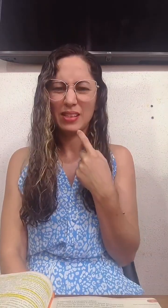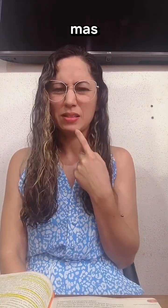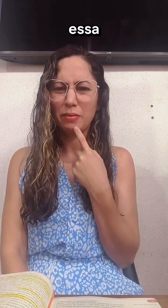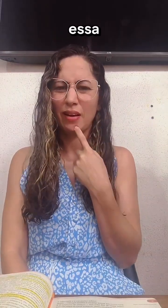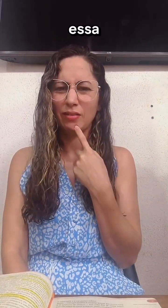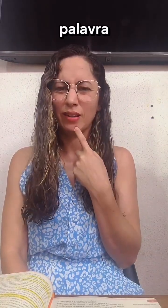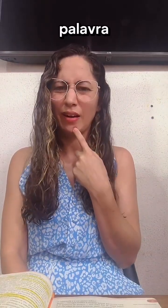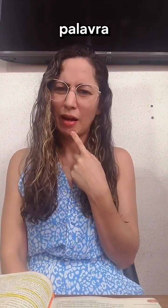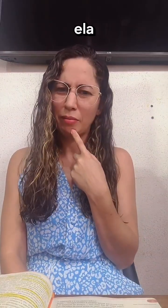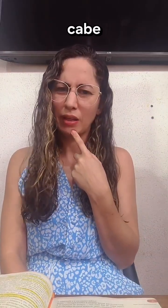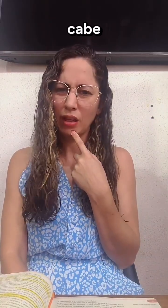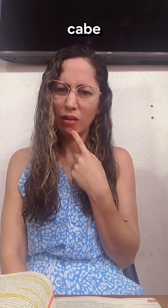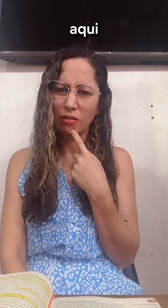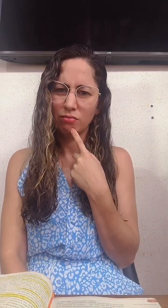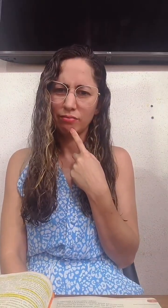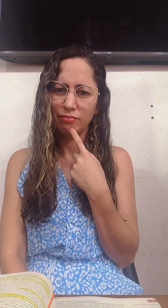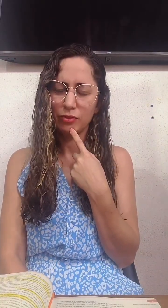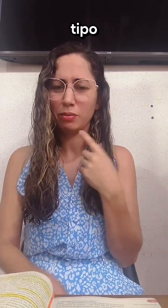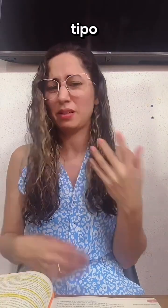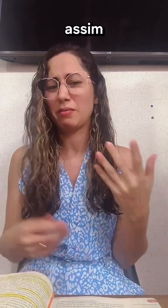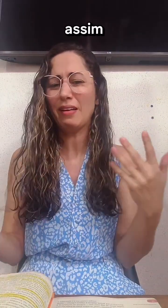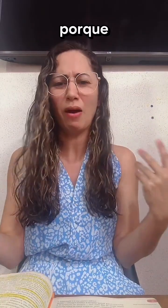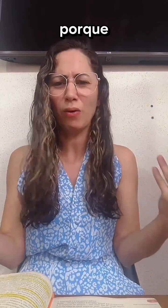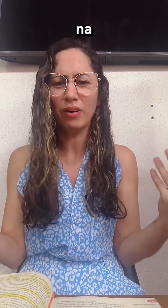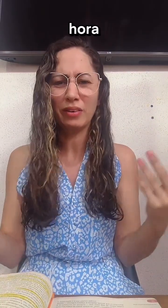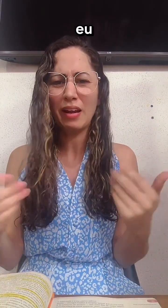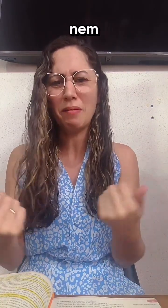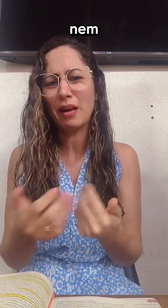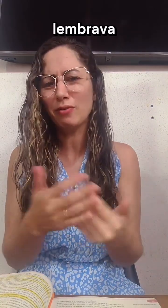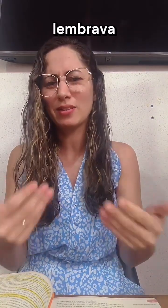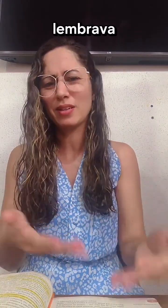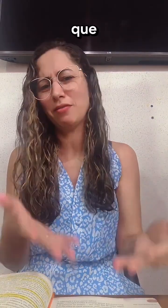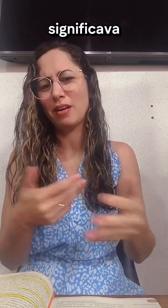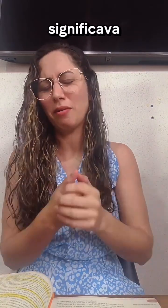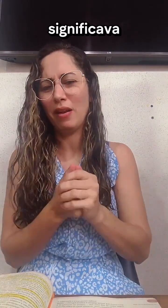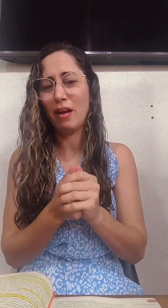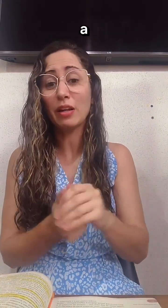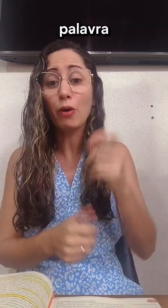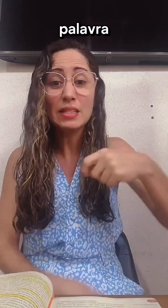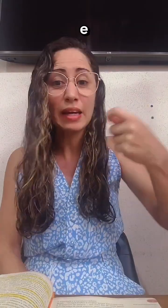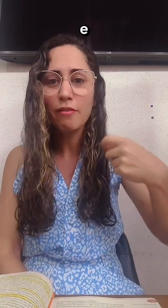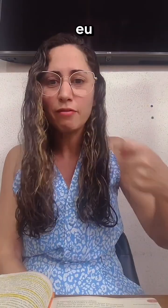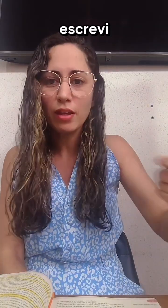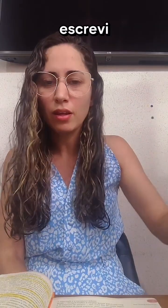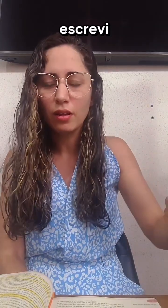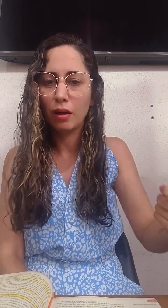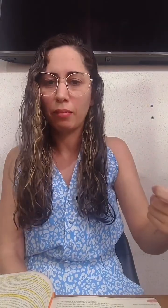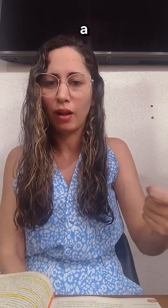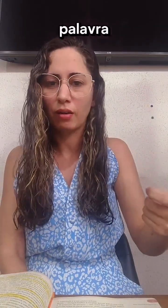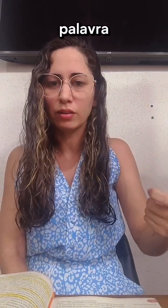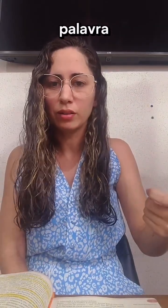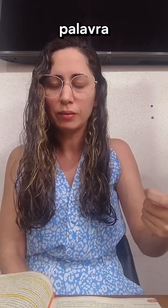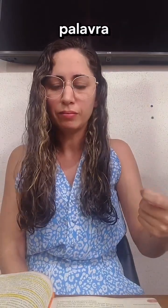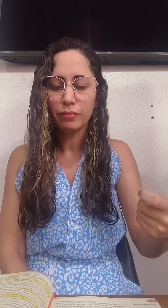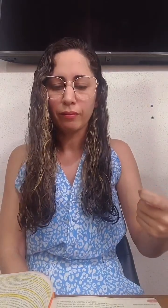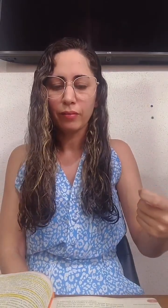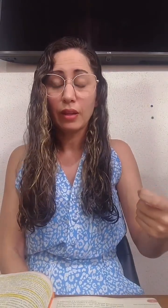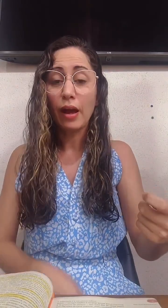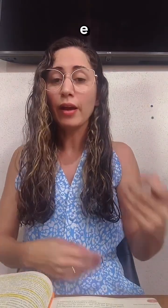essa palavra, ela cabe aqui? Tipo assim, porque na hora eu nem lembrava o que significava a palavra, e eu escrevi a palavra. E aí